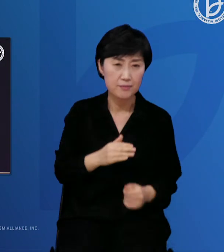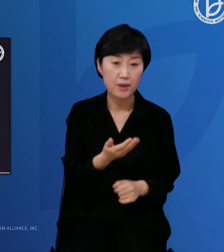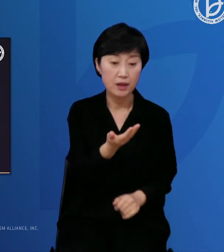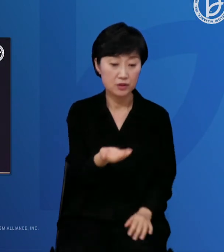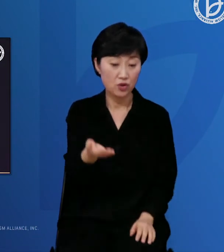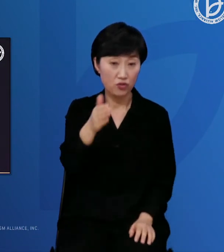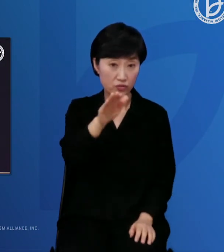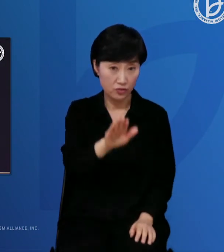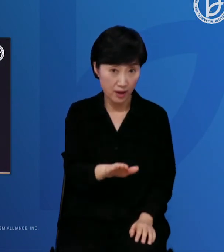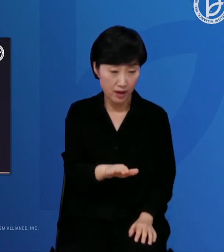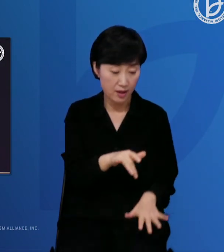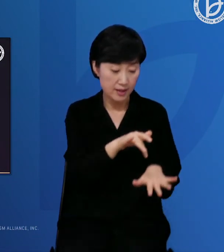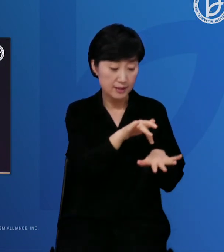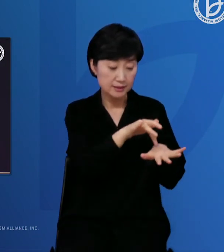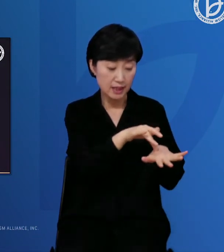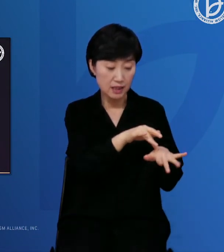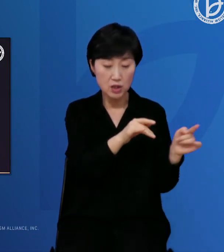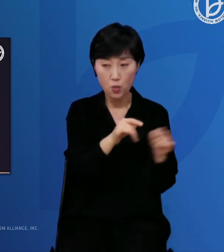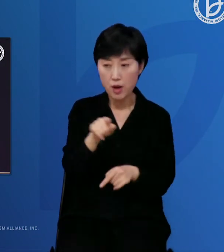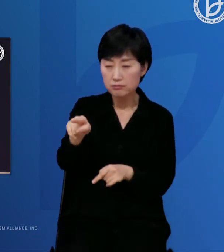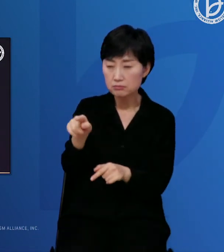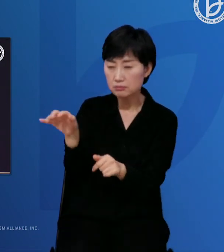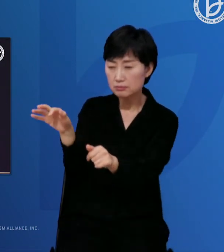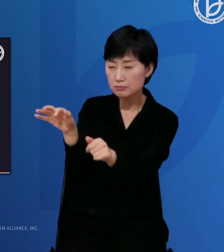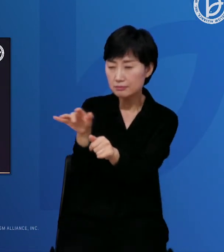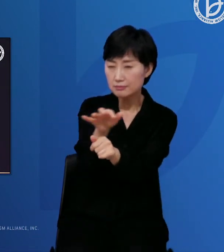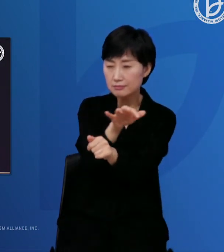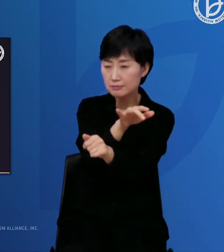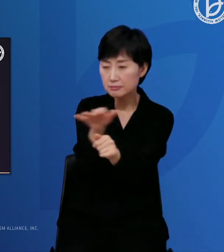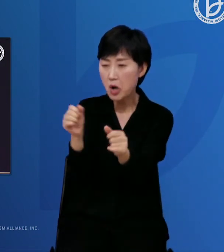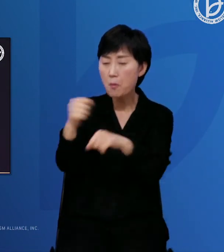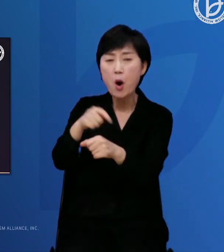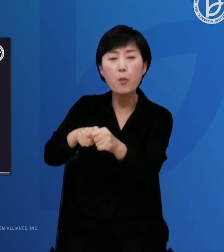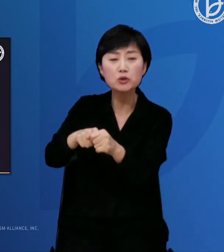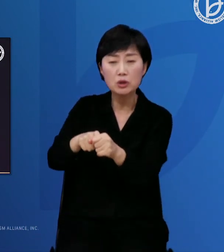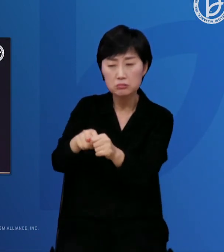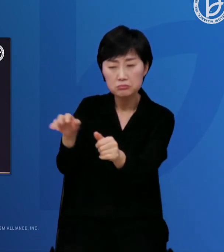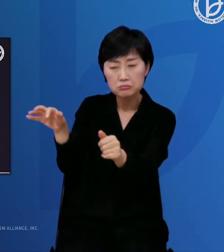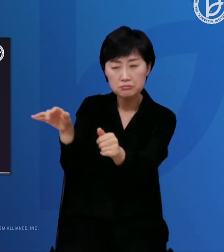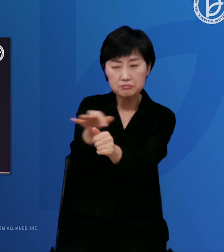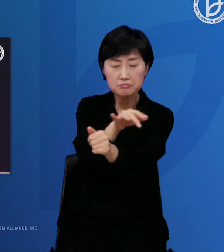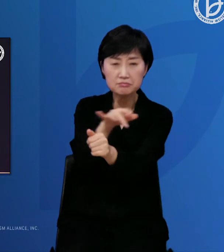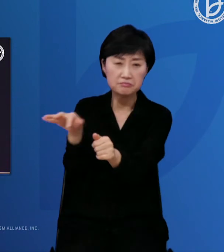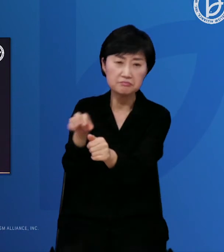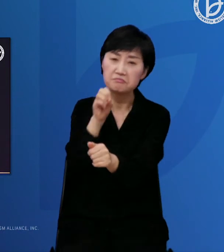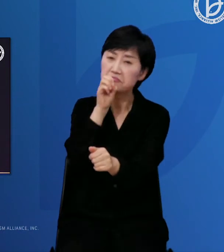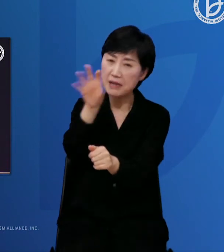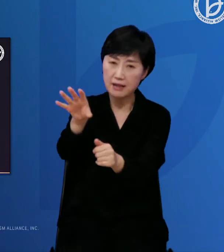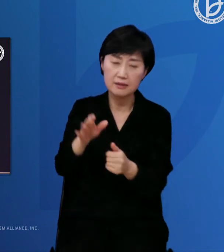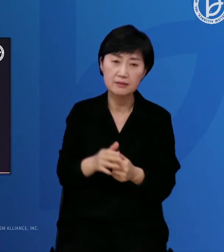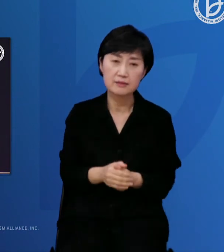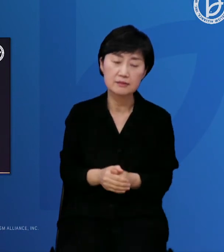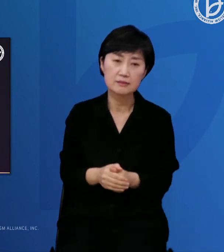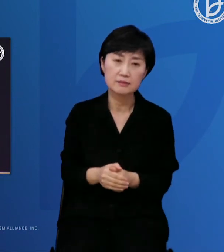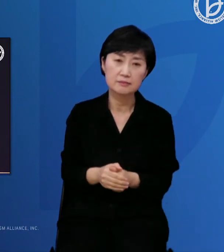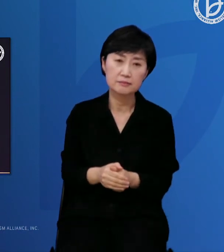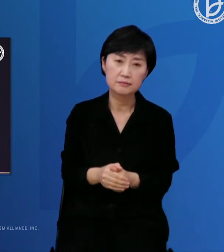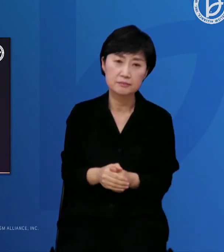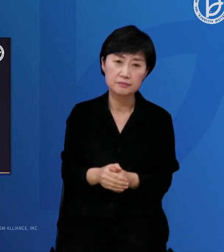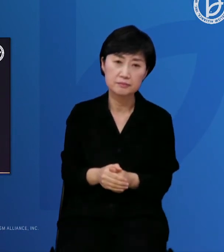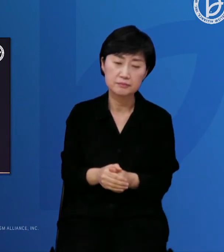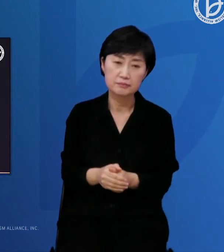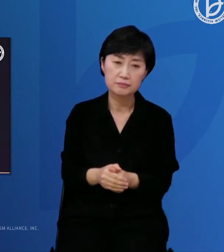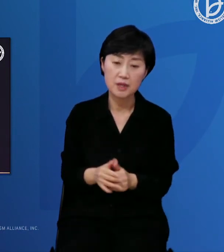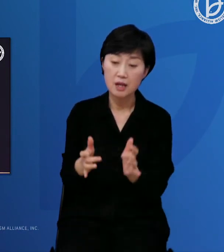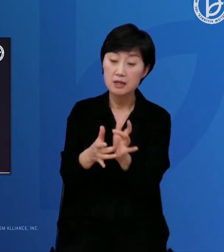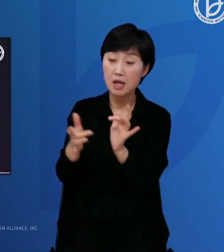그런데 예수님께 시험을 걸어온 겁니다. And yet, even still, he tried to test Jesus. 큰 일을 행하려고